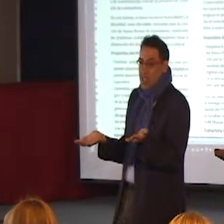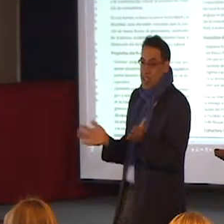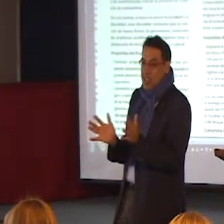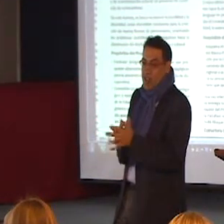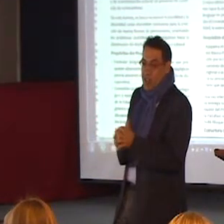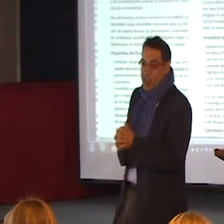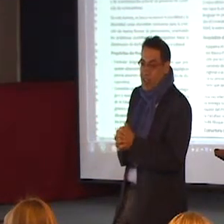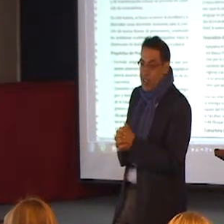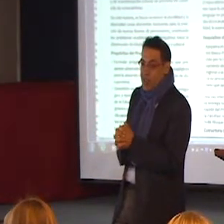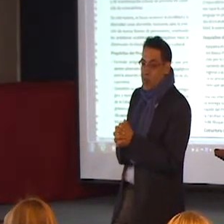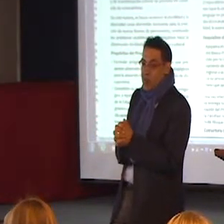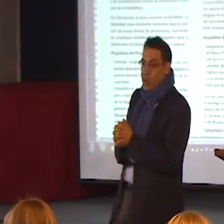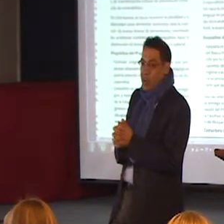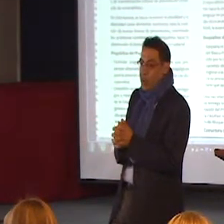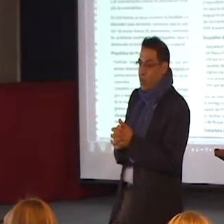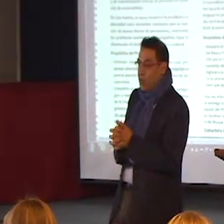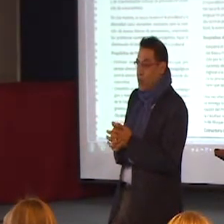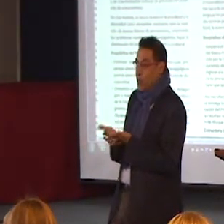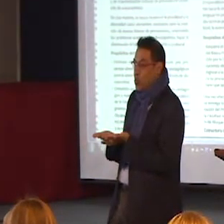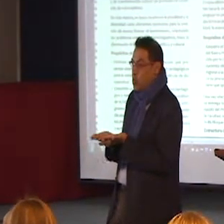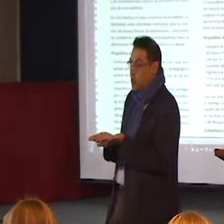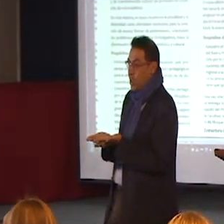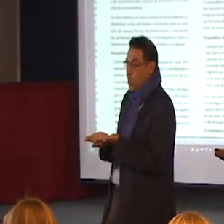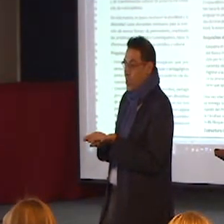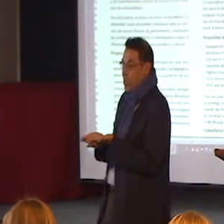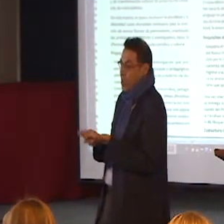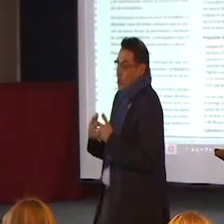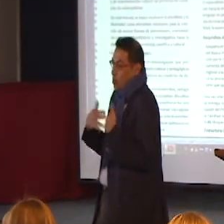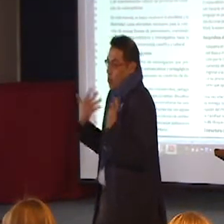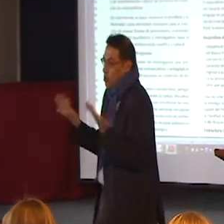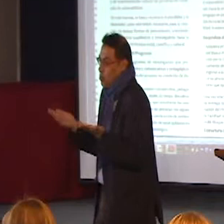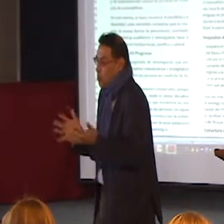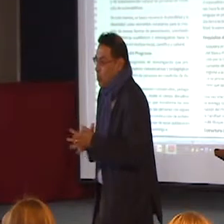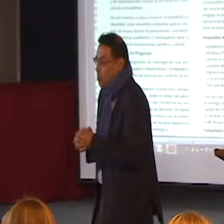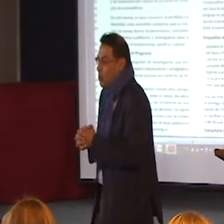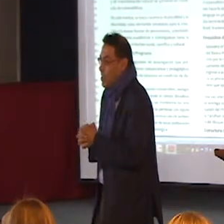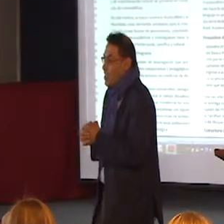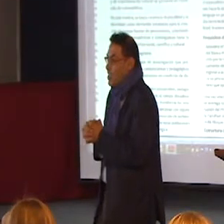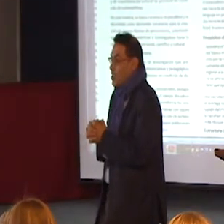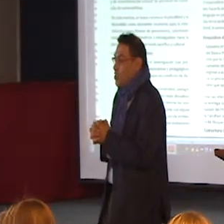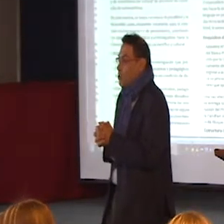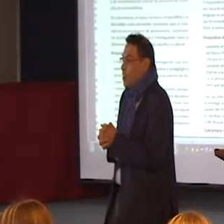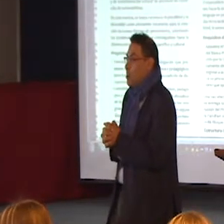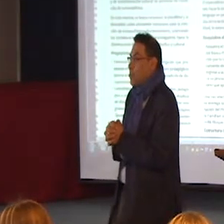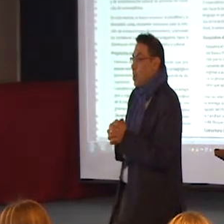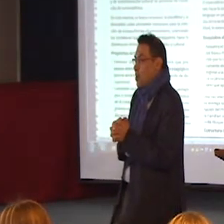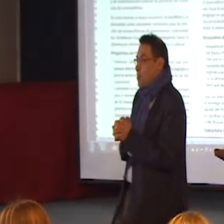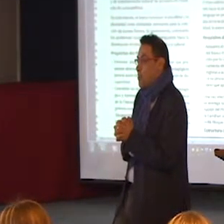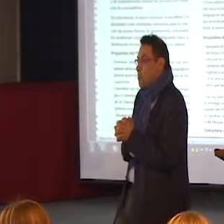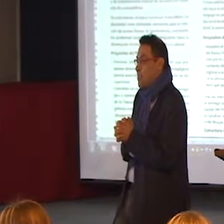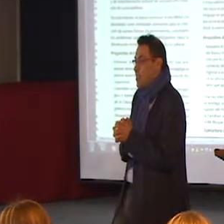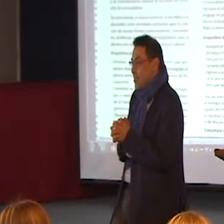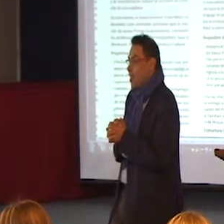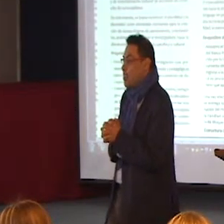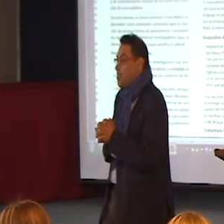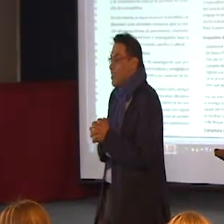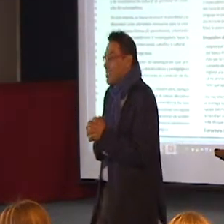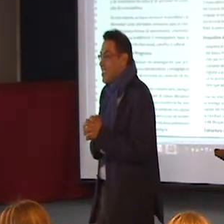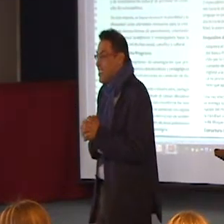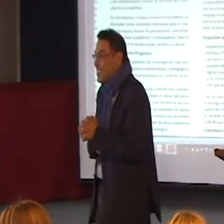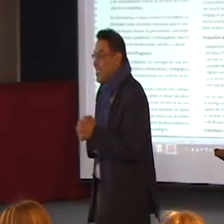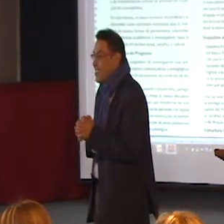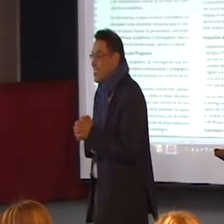este proceso. Y si no tienen ninguna pregunta que nosotros podamos resolver, Mabel.